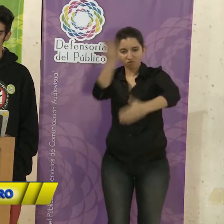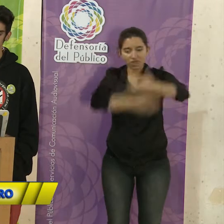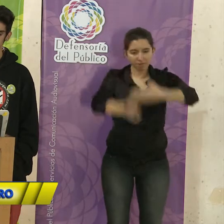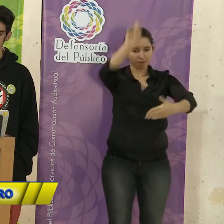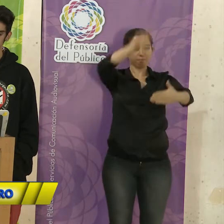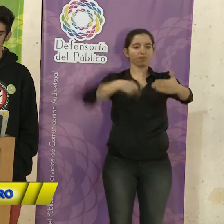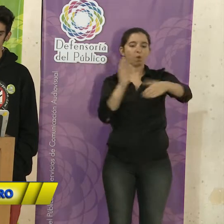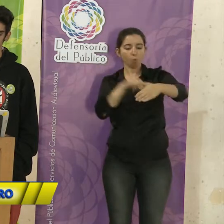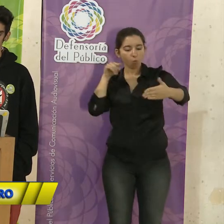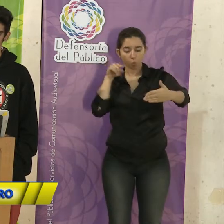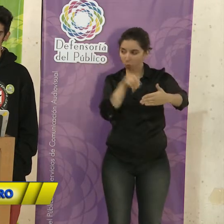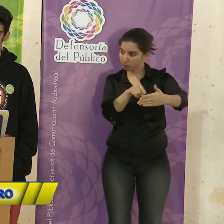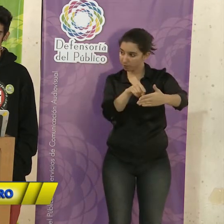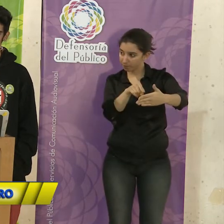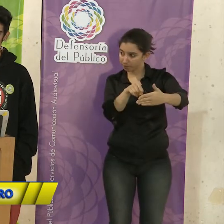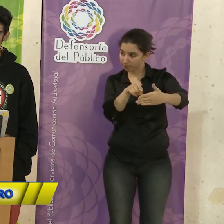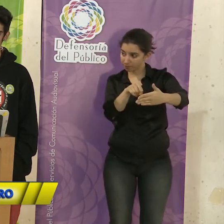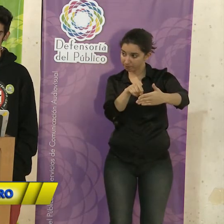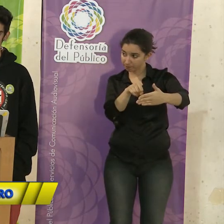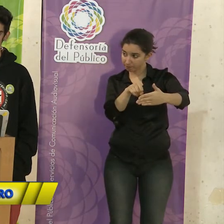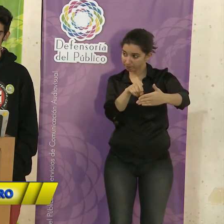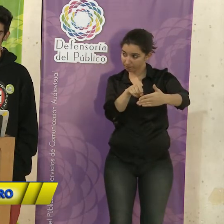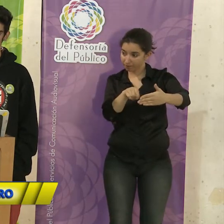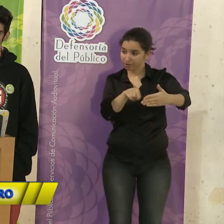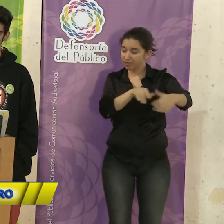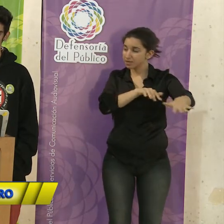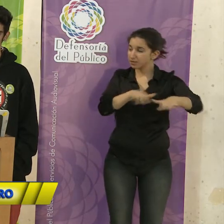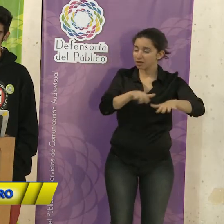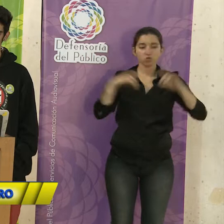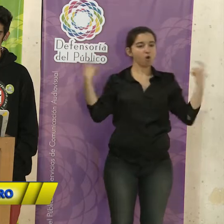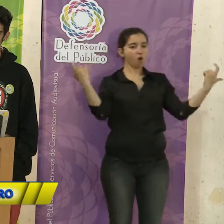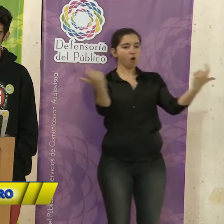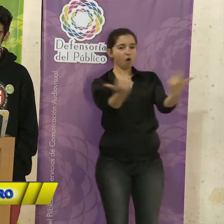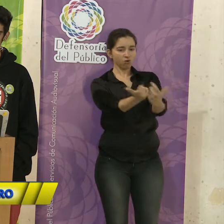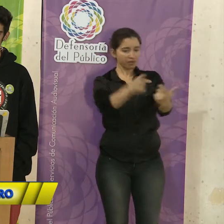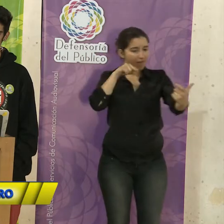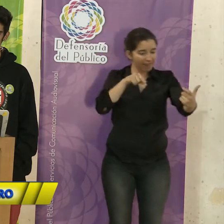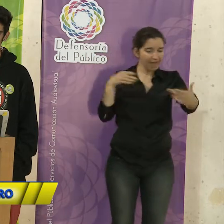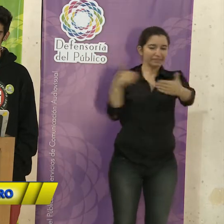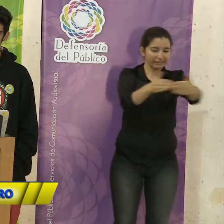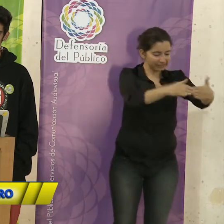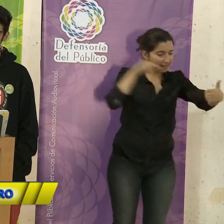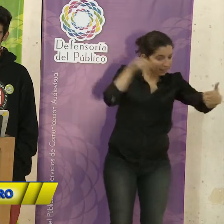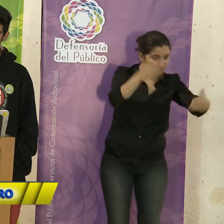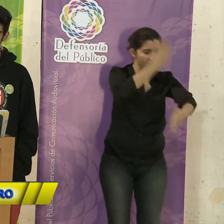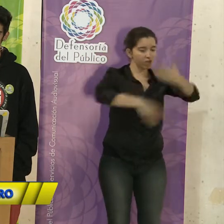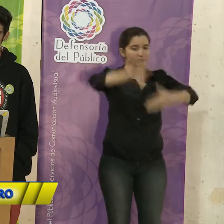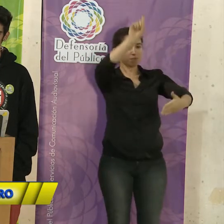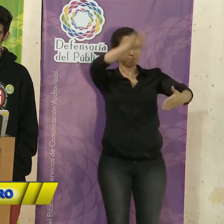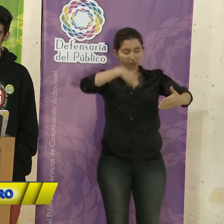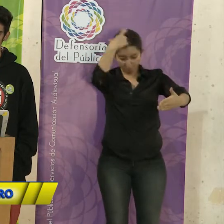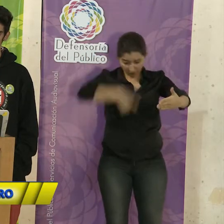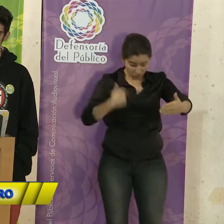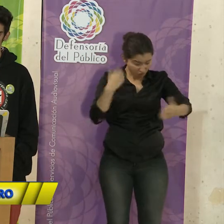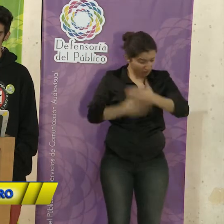al interactuar con estas, al interactuar con el medio, digamos, con la sociedad. Y entonces por eso, y que no